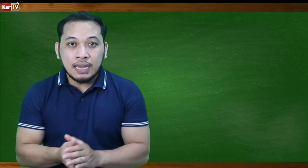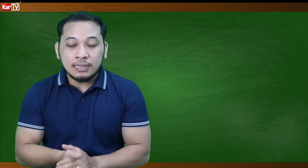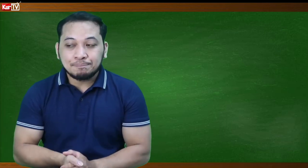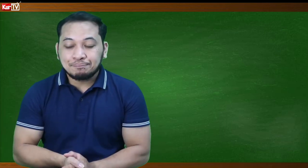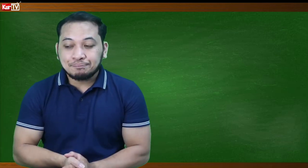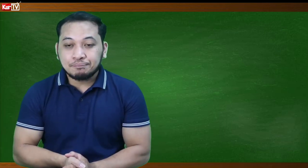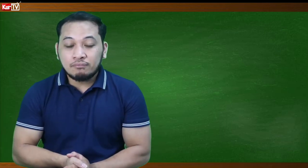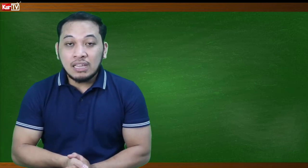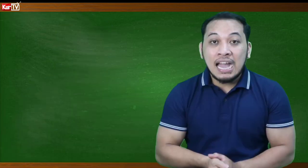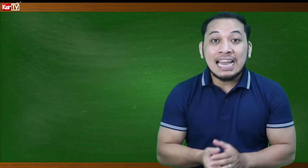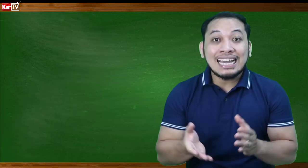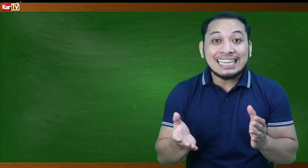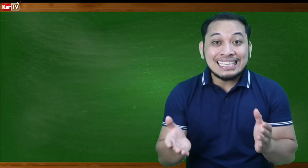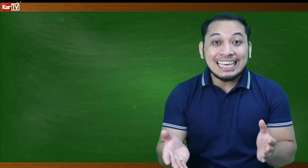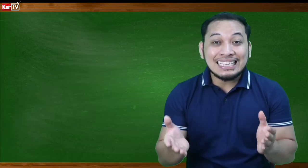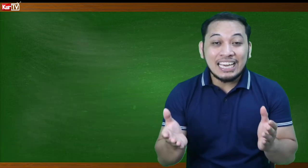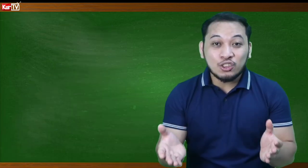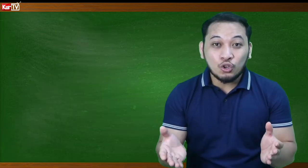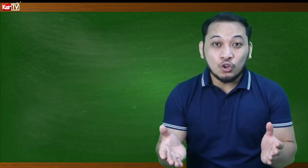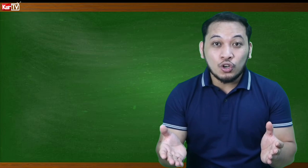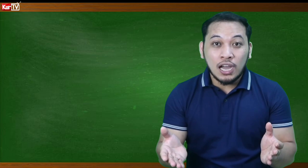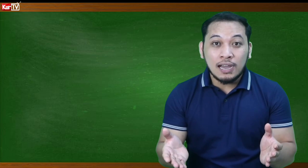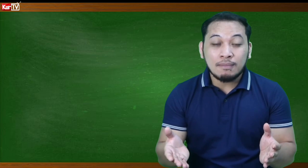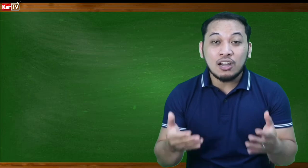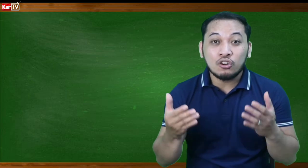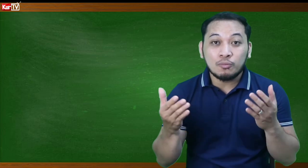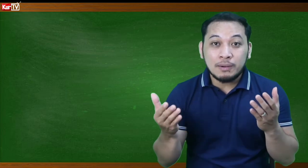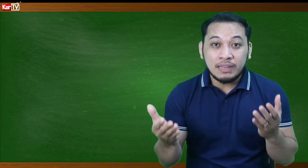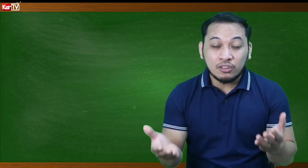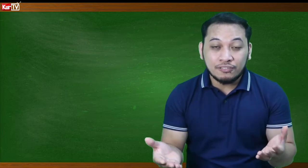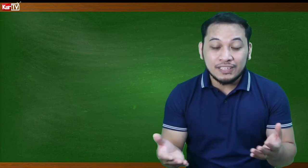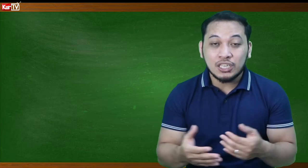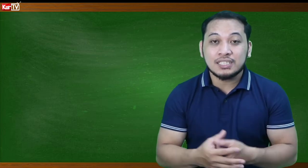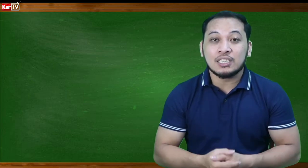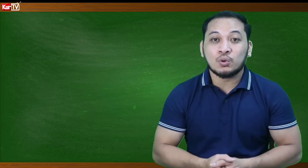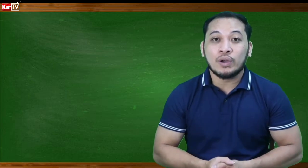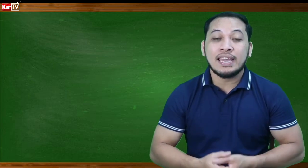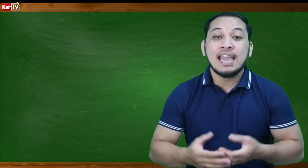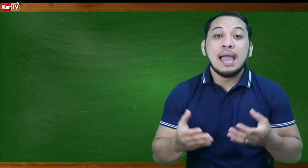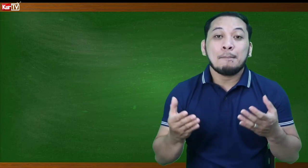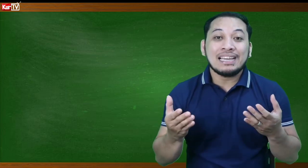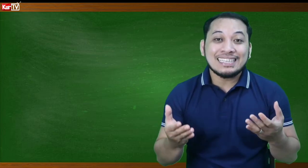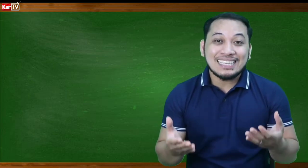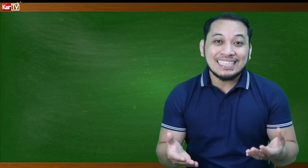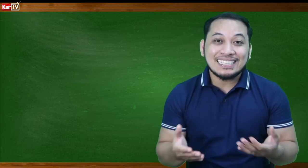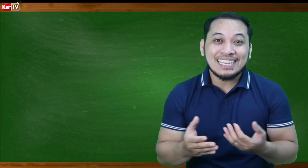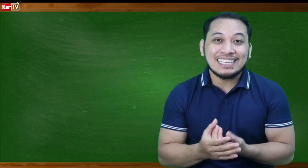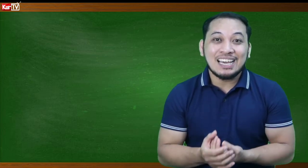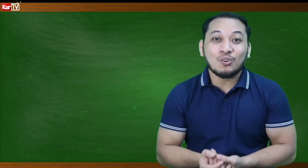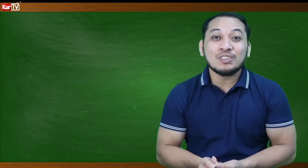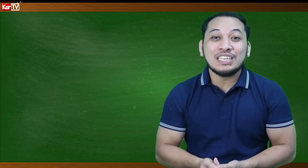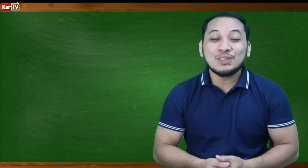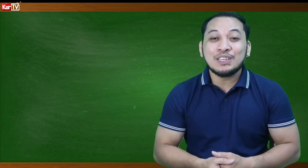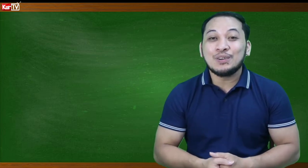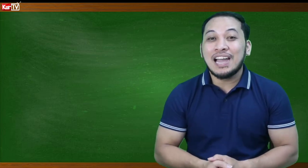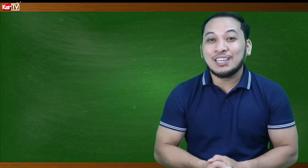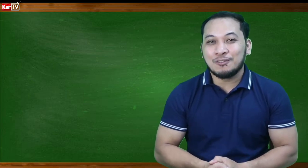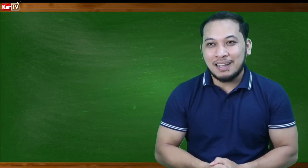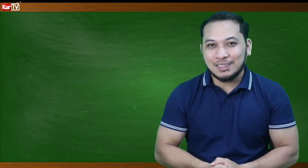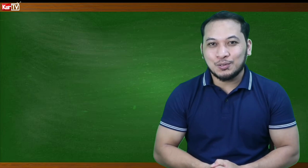nakita nila itong mga government officials na to e, maisi-senyas nga nila kung sino-sino nga itong mga to.